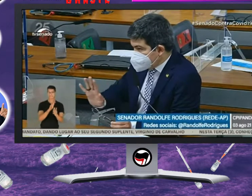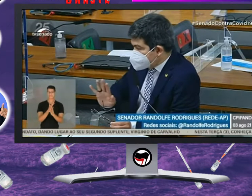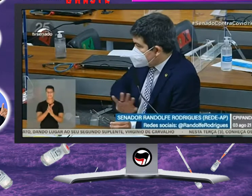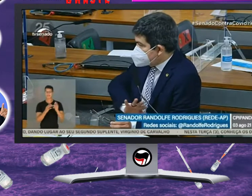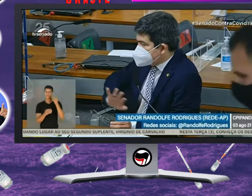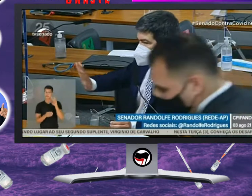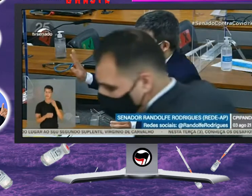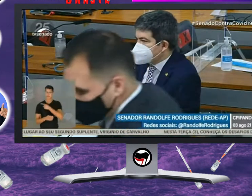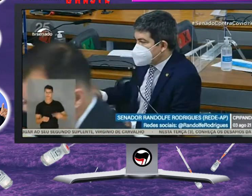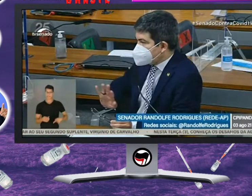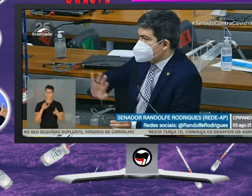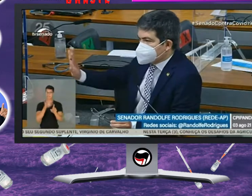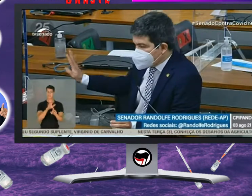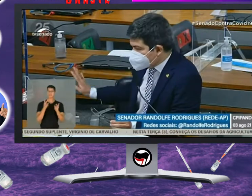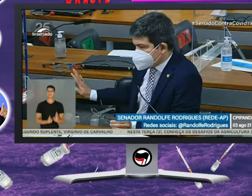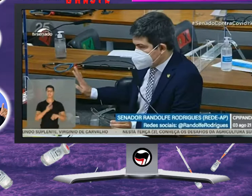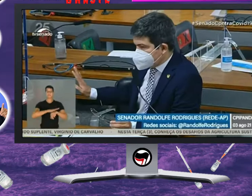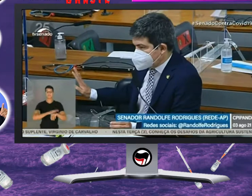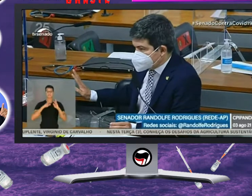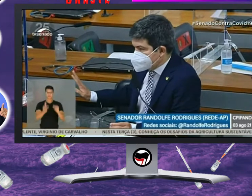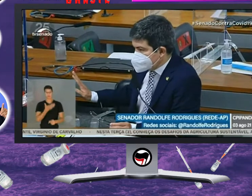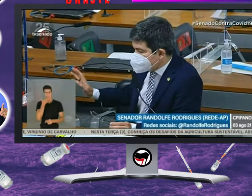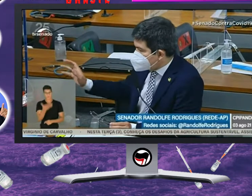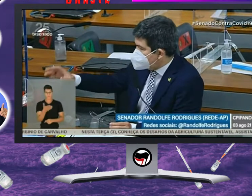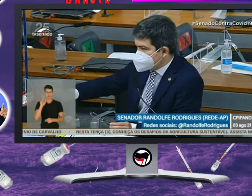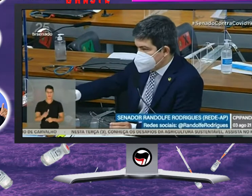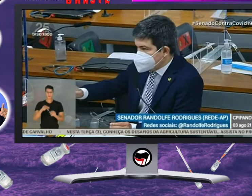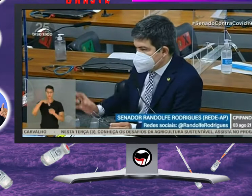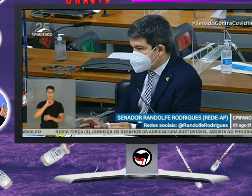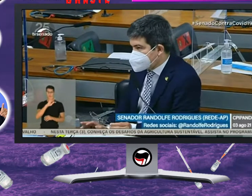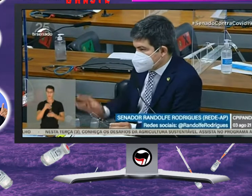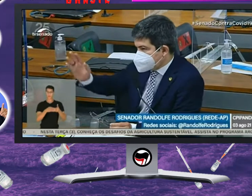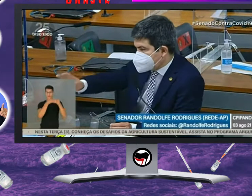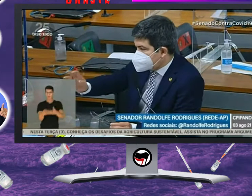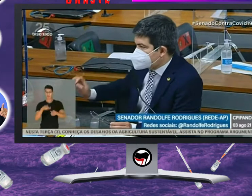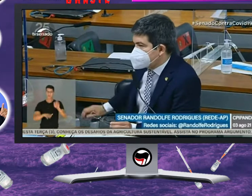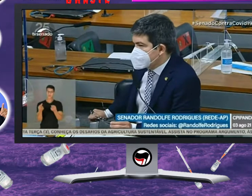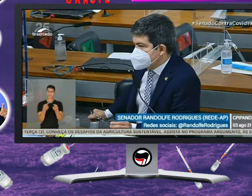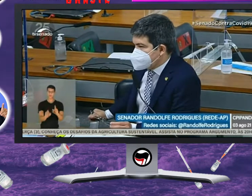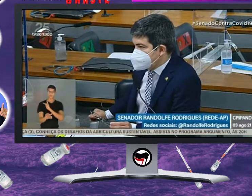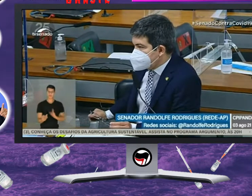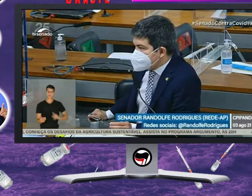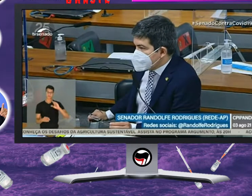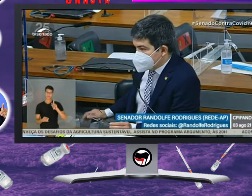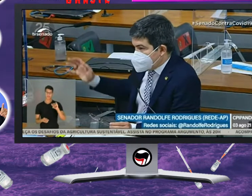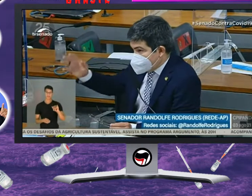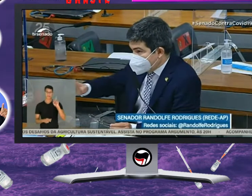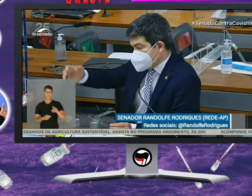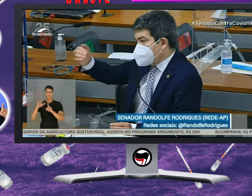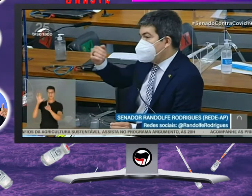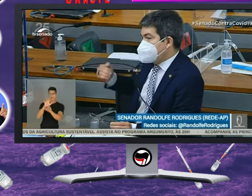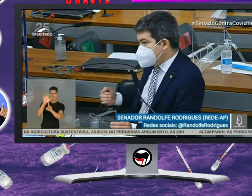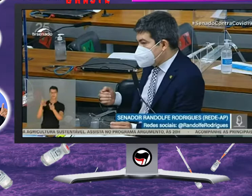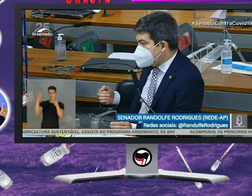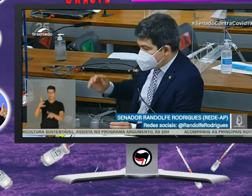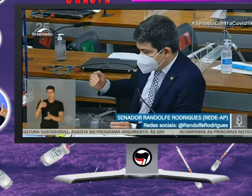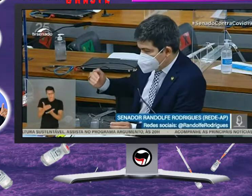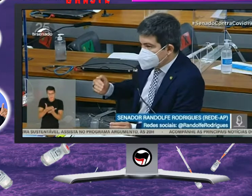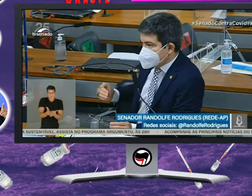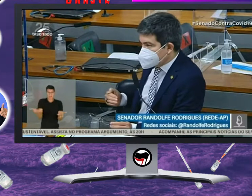veja, presidente, que as intimidações buscam ser feitas de todas as formas. É com notinha encaminhada para cá, às vezes contra o presidente da CPI, é com ameaças, como foi no começo, e agora é